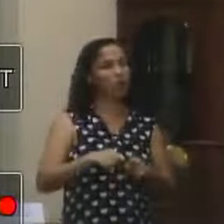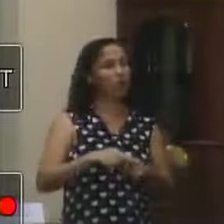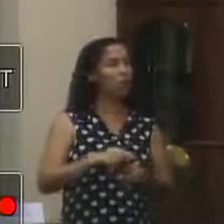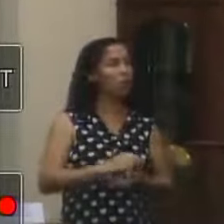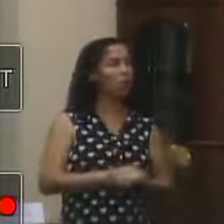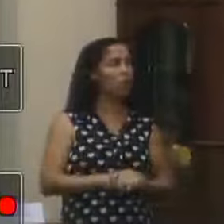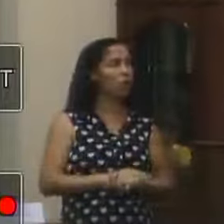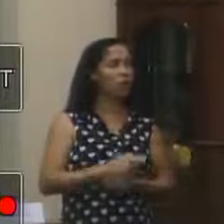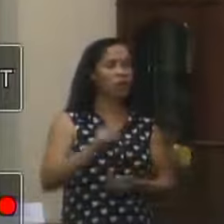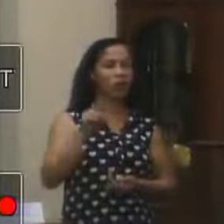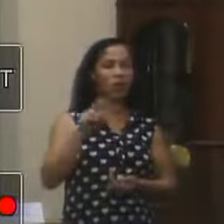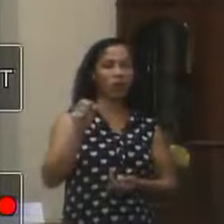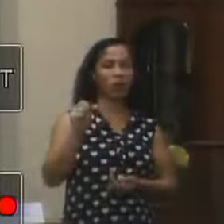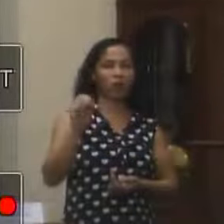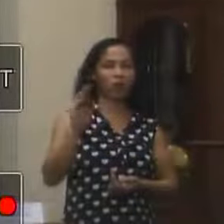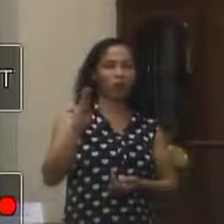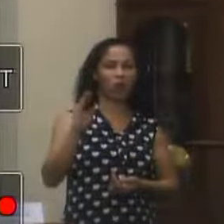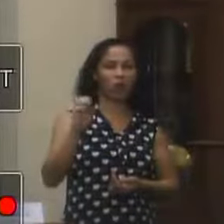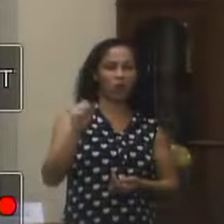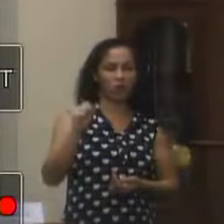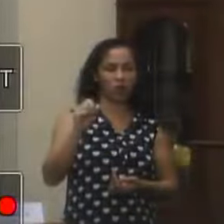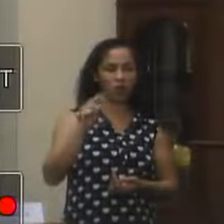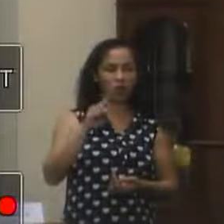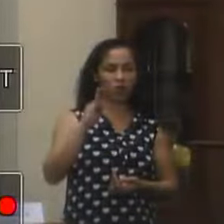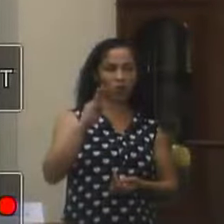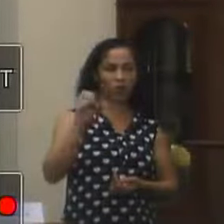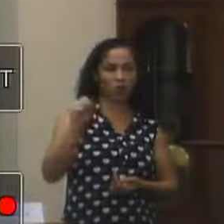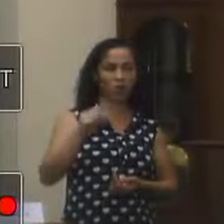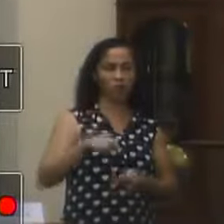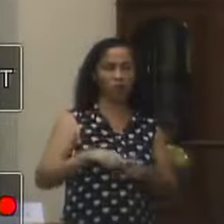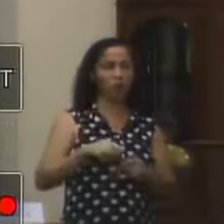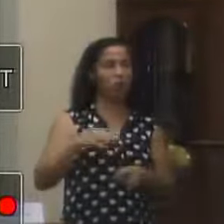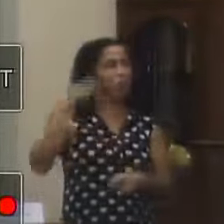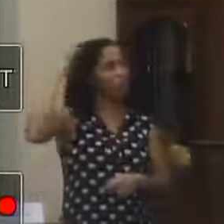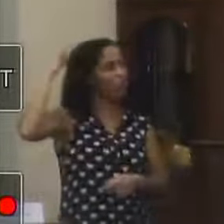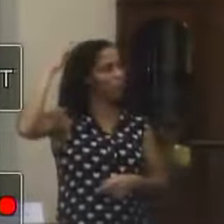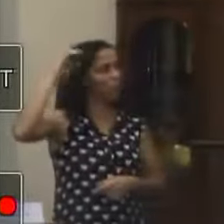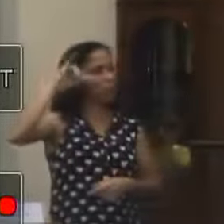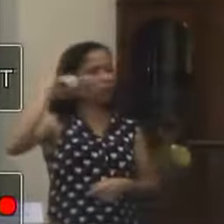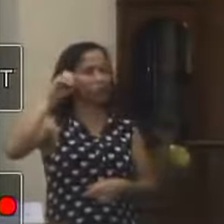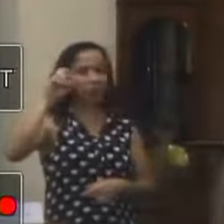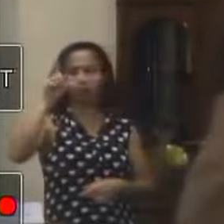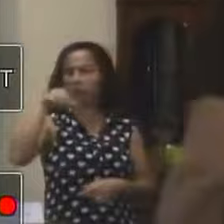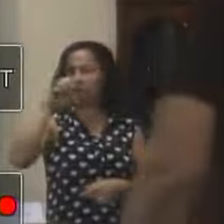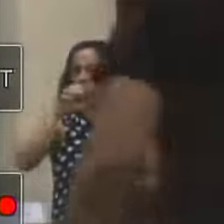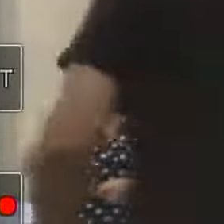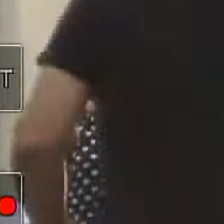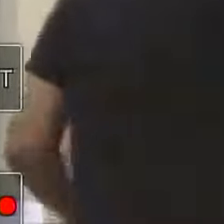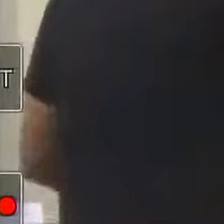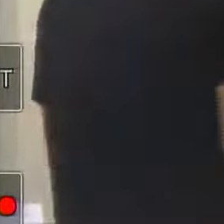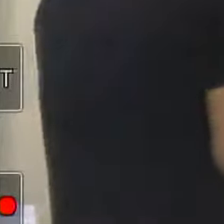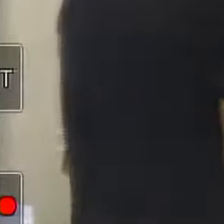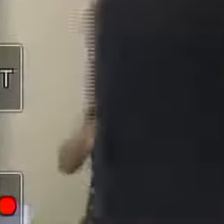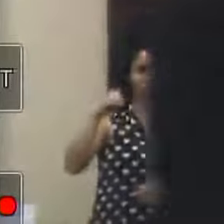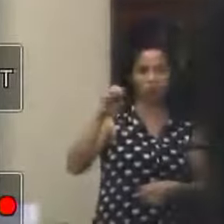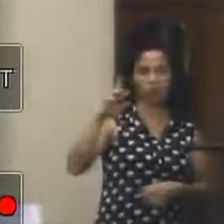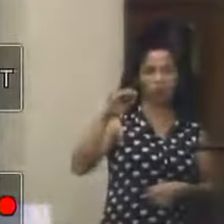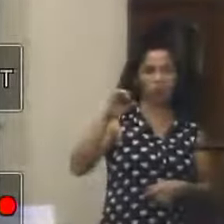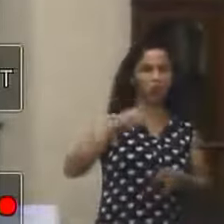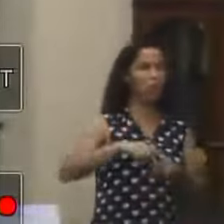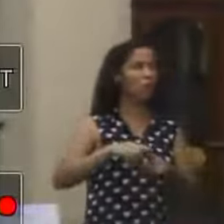no Alto da Varginha, temos a UBS ali no São José das Palmeiras, perto do Espala. E também essa já